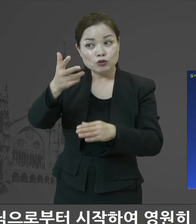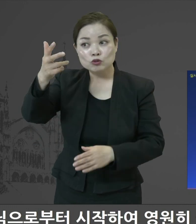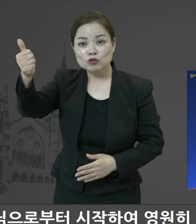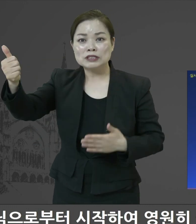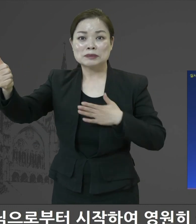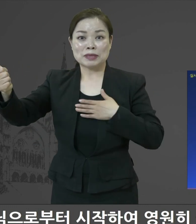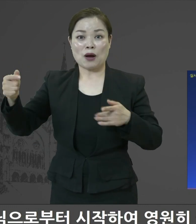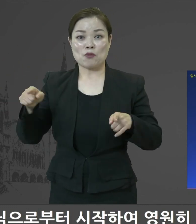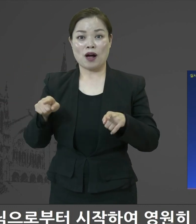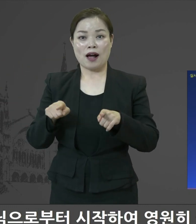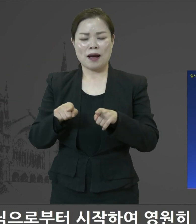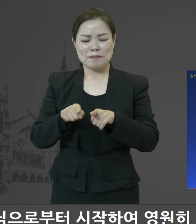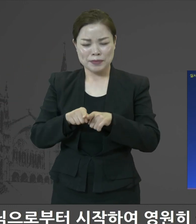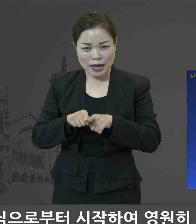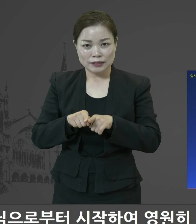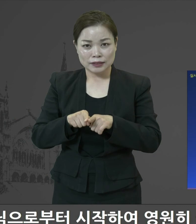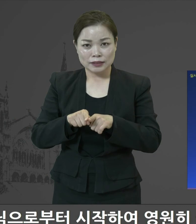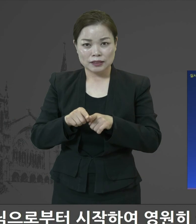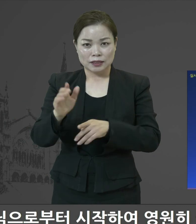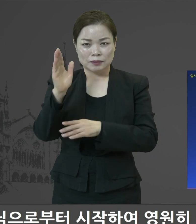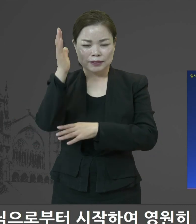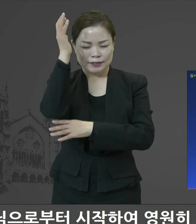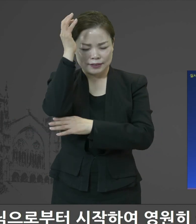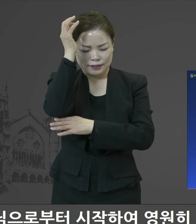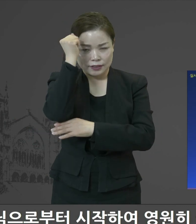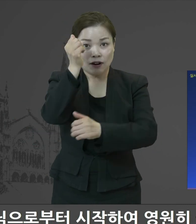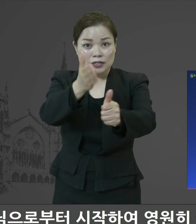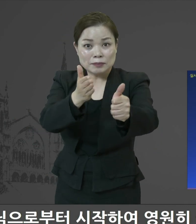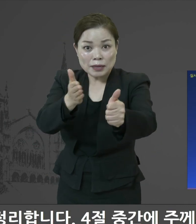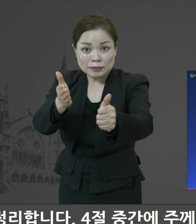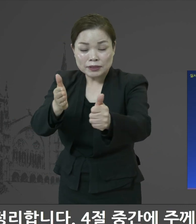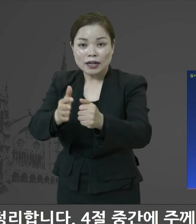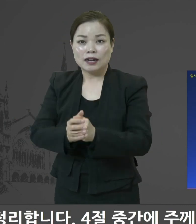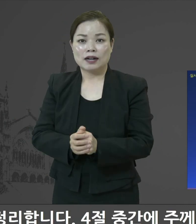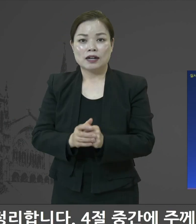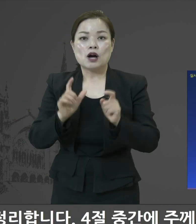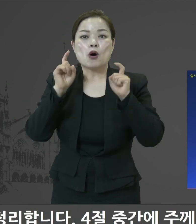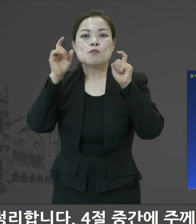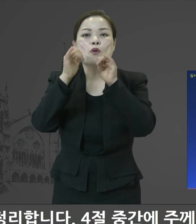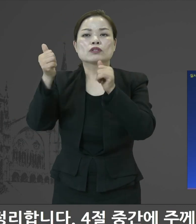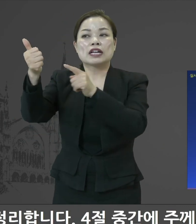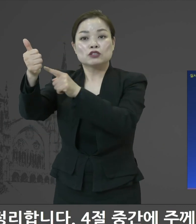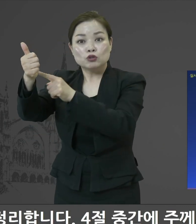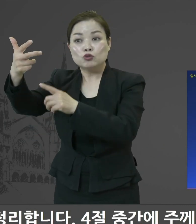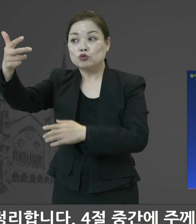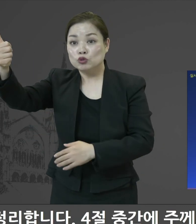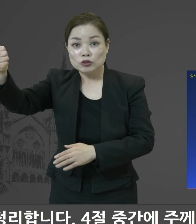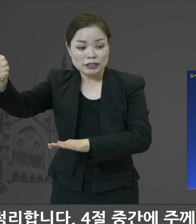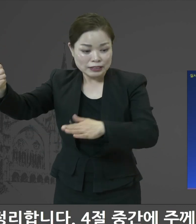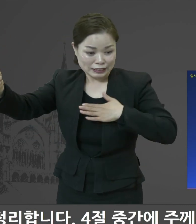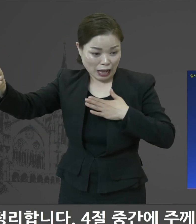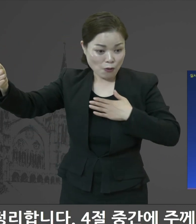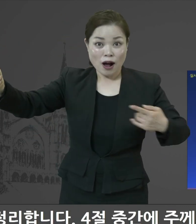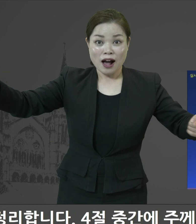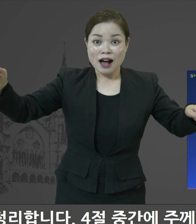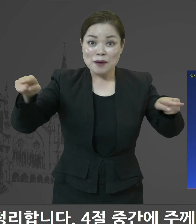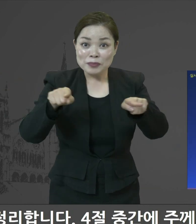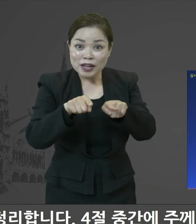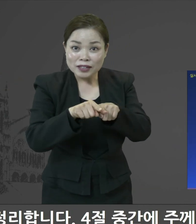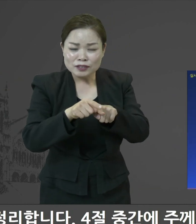주께서 나와 함께 하심이라, 이 메시지를 꼭 기억하시기 바랍니다. 목자 되신 주님이 나와 함께